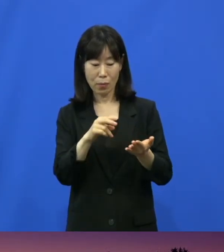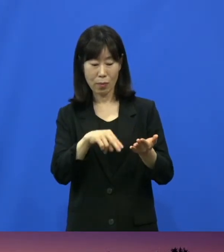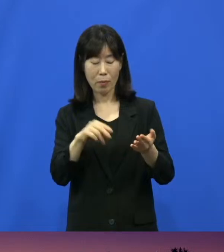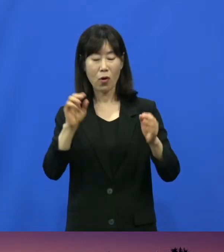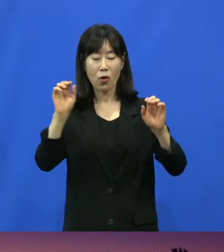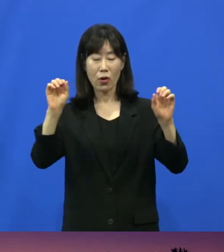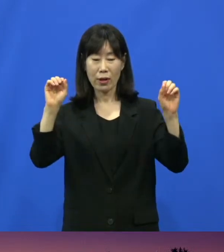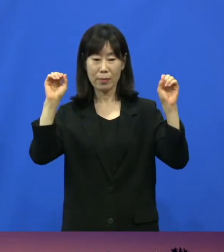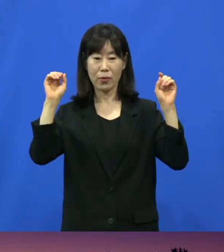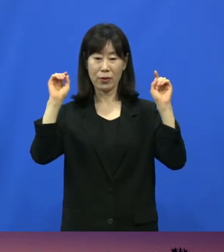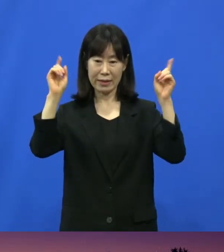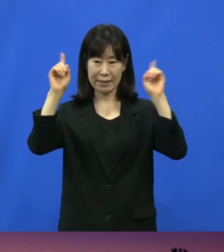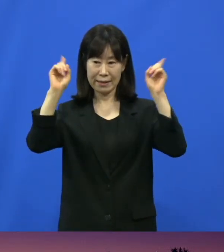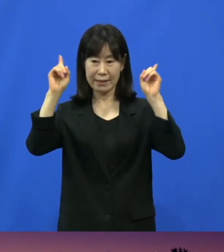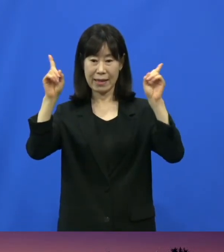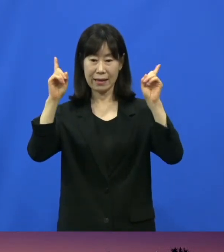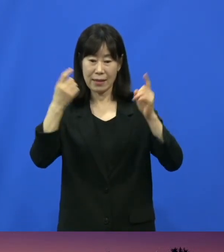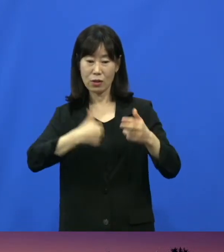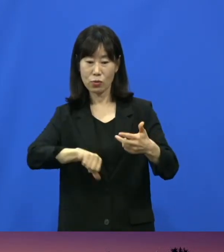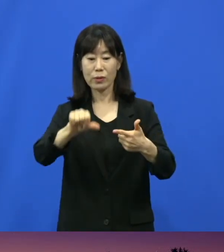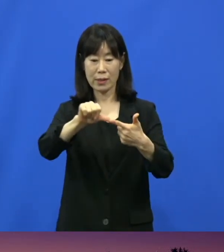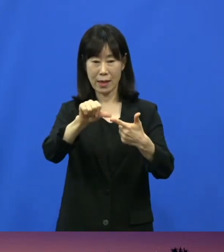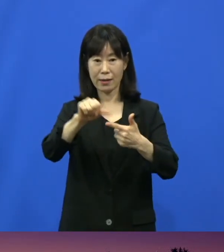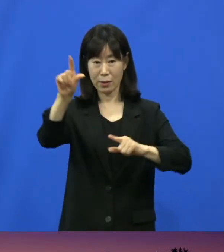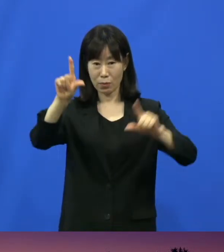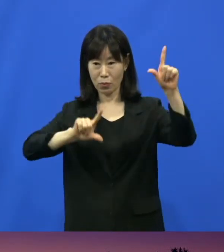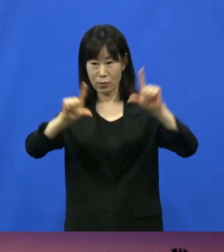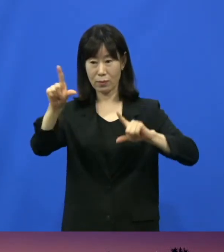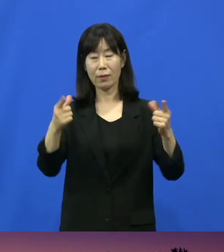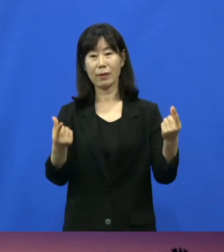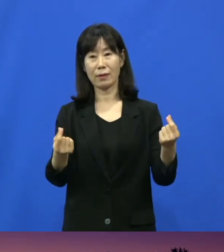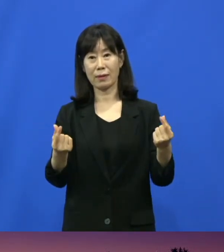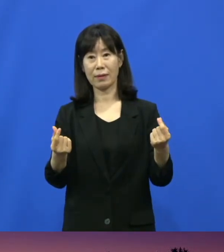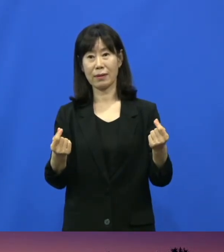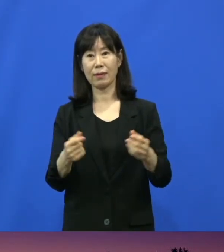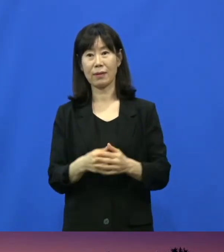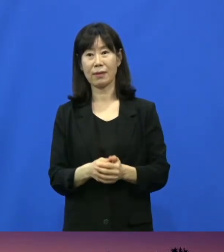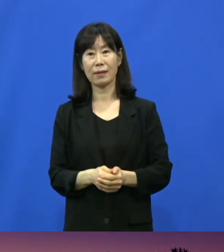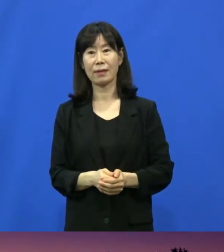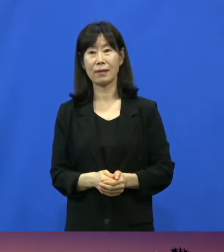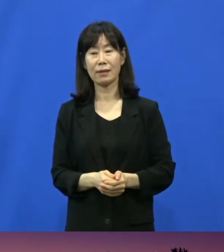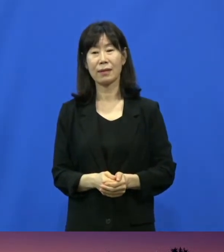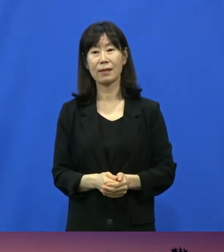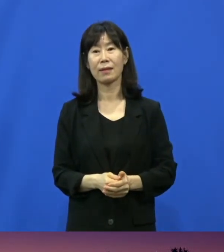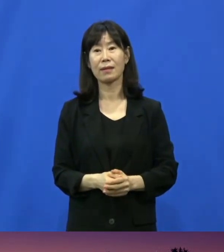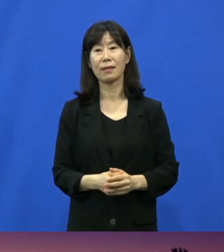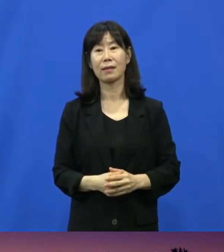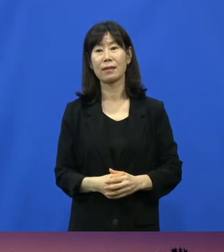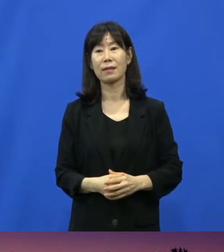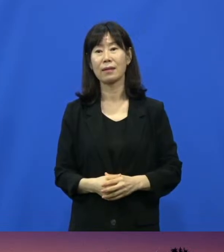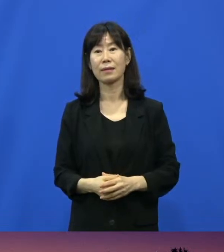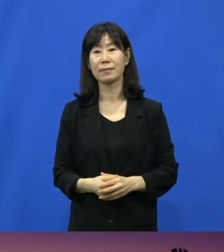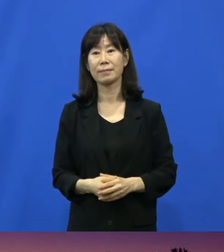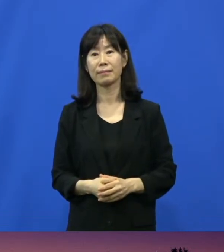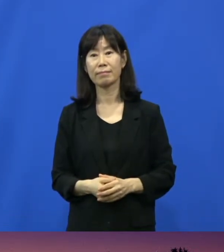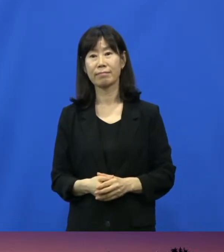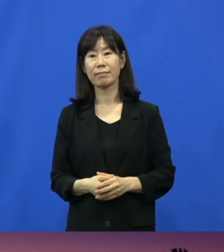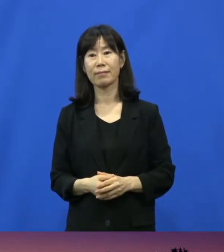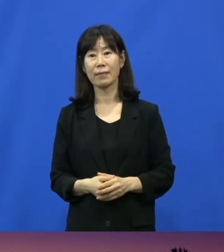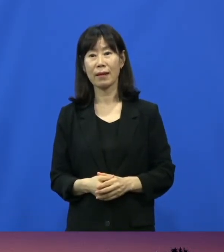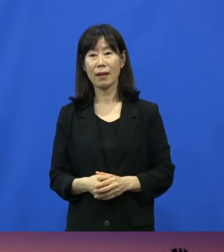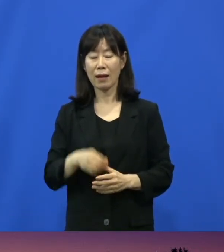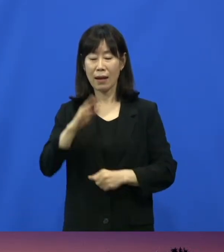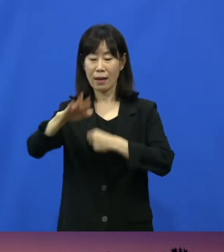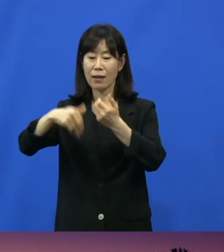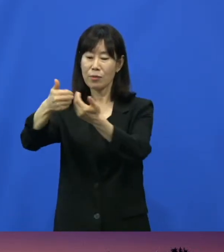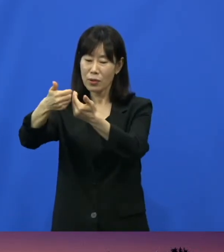거잖아요. 스스로 드라마를 쓰려고 하는 거예요. 그러니까 삶이